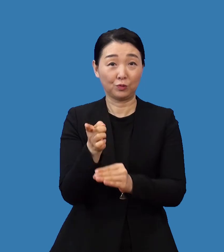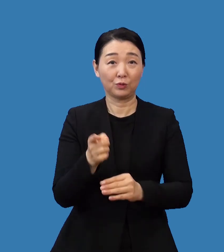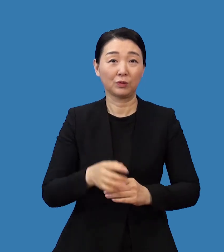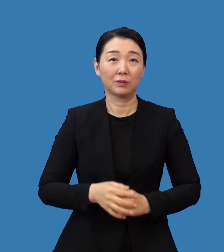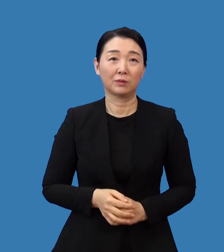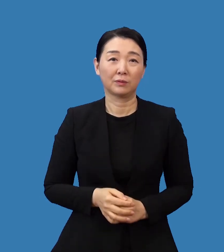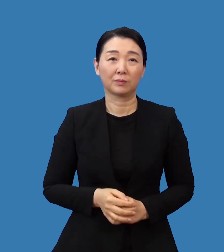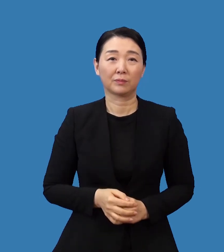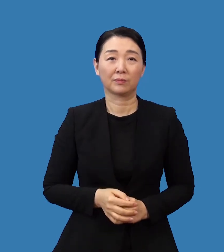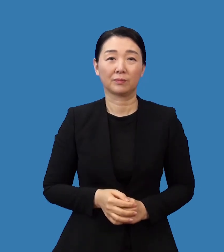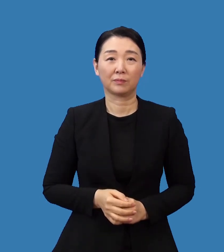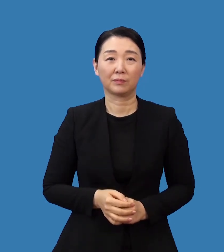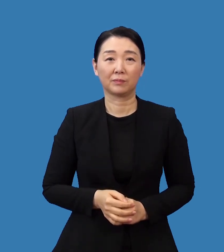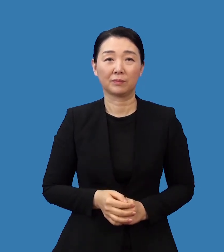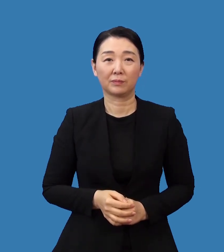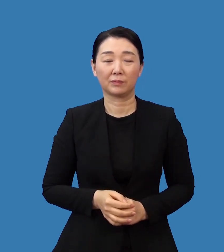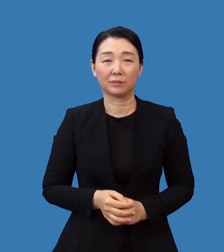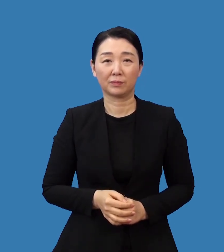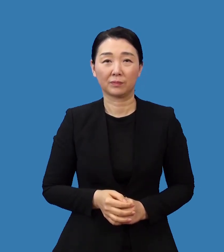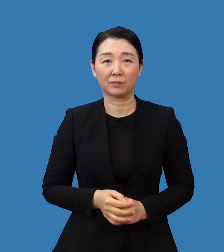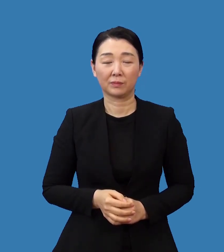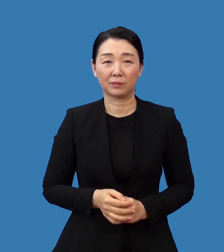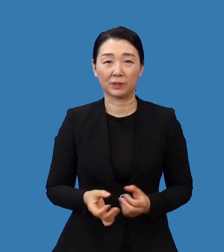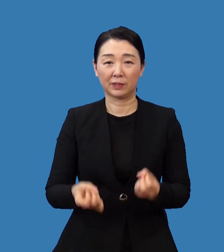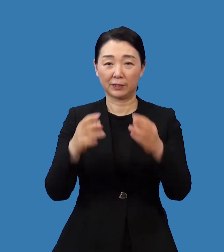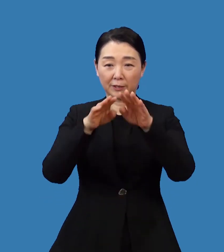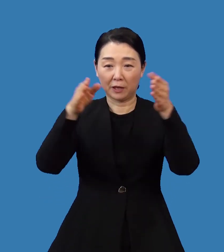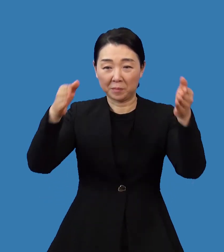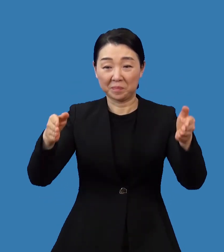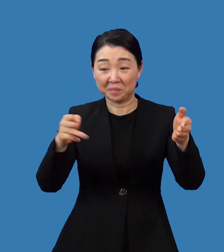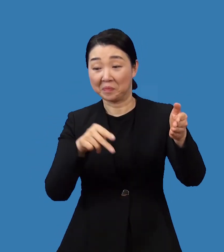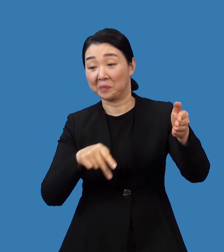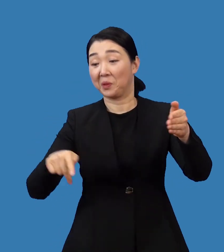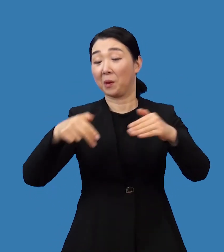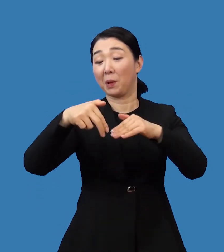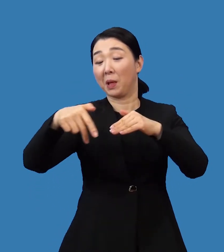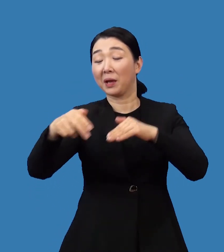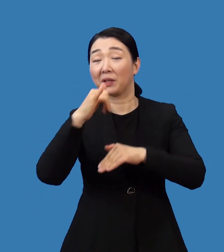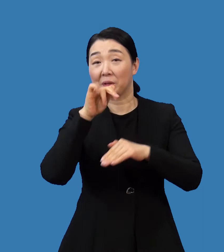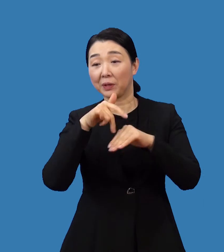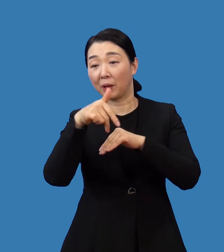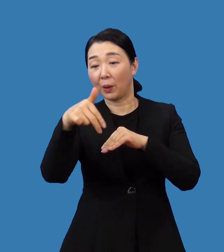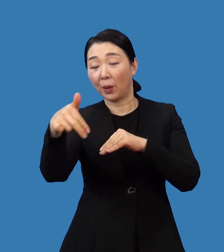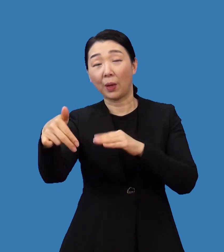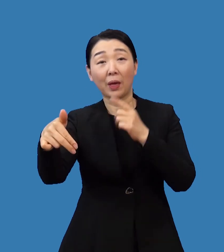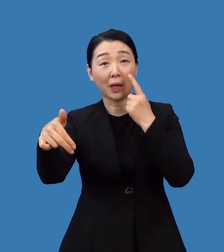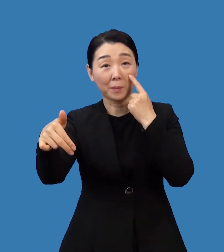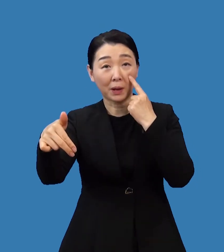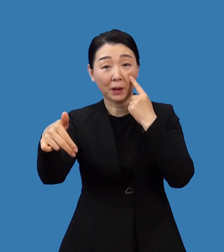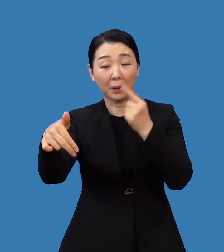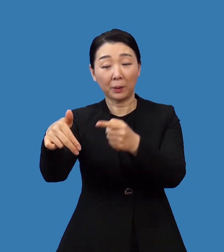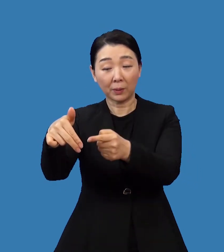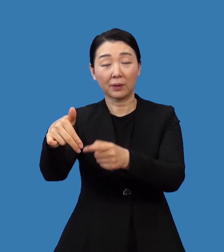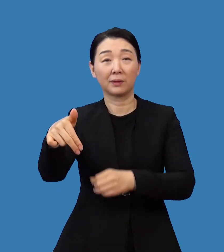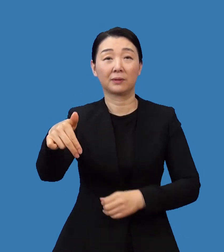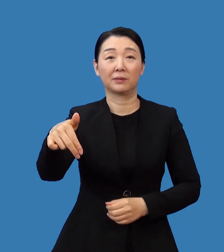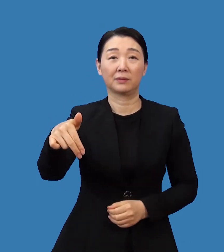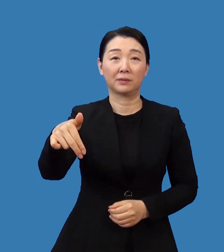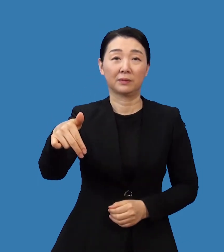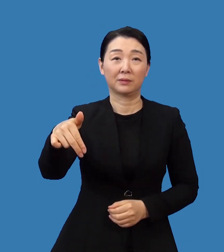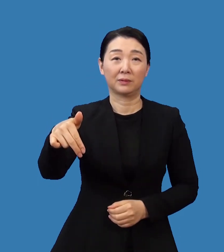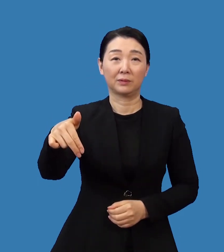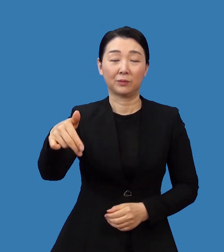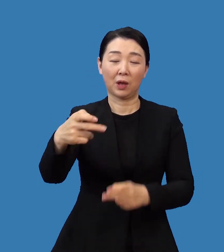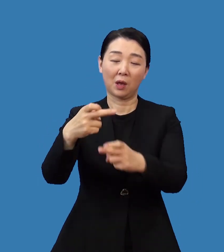앞에 가서 제단을 돌아가면 계단이 있어요. 계단 아래로 내려가면 거기에